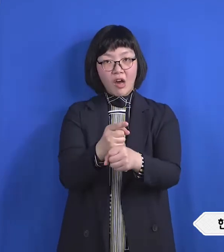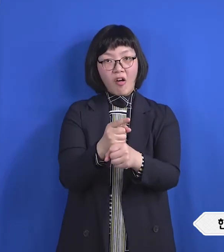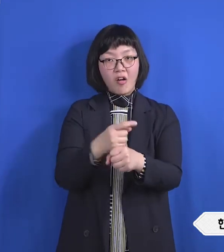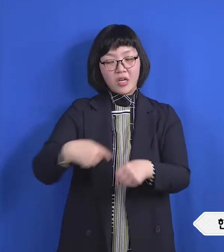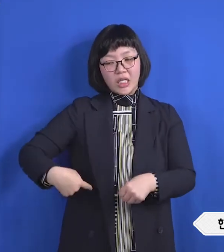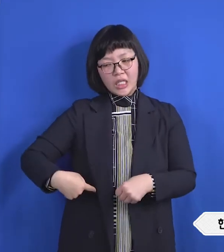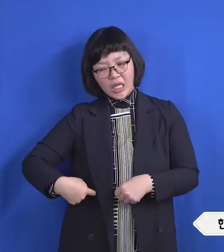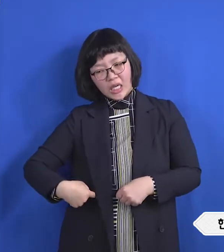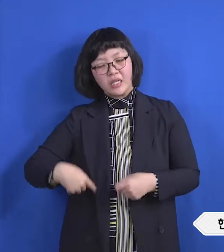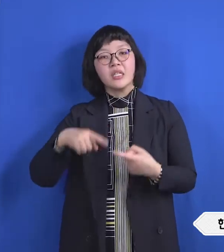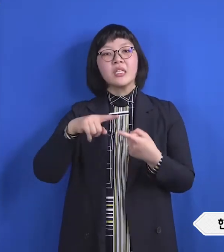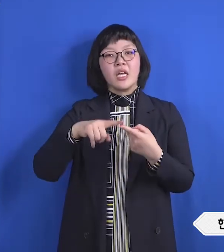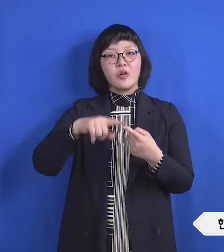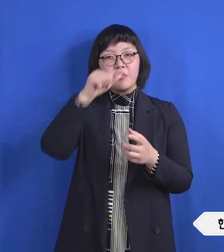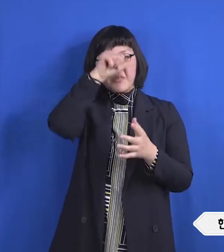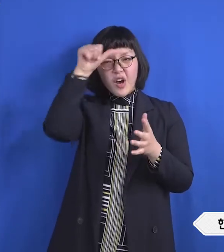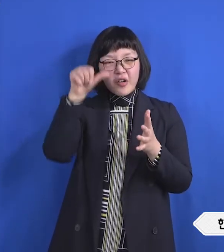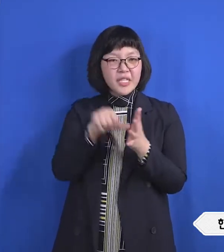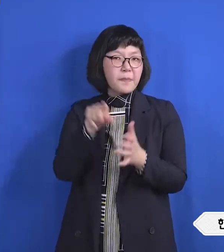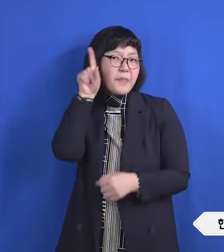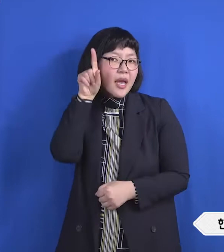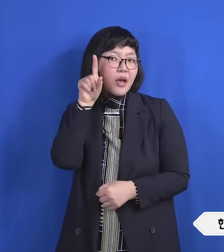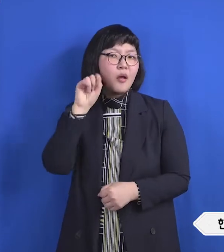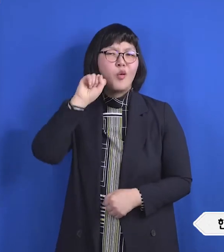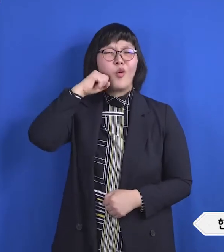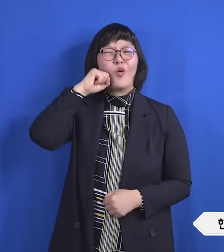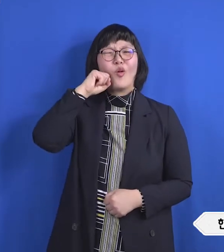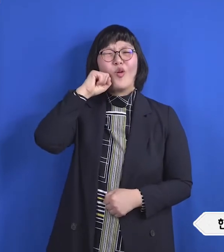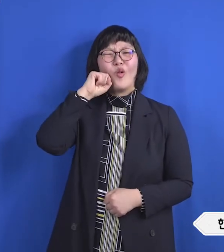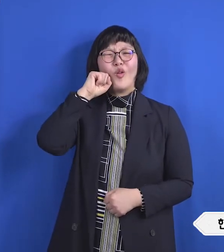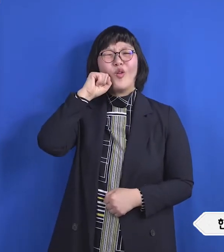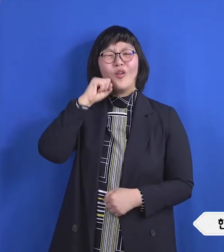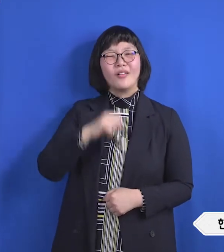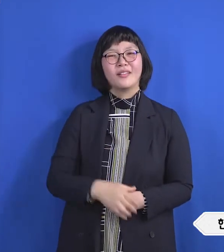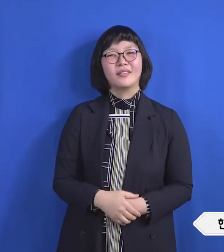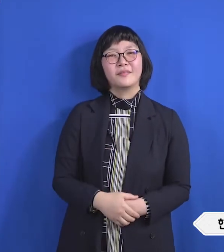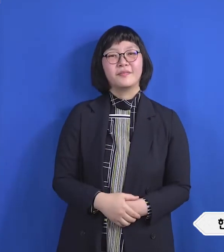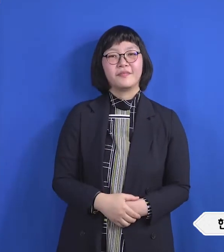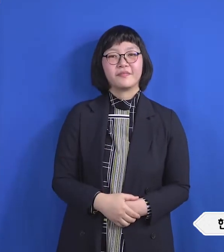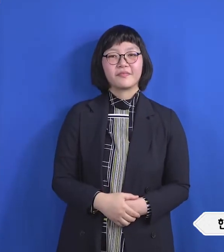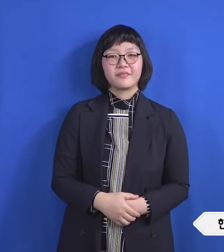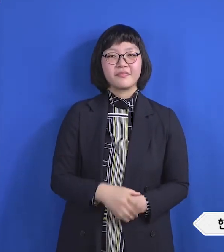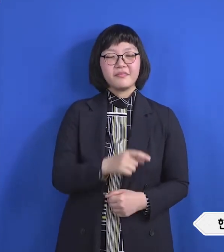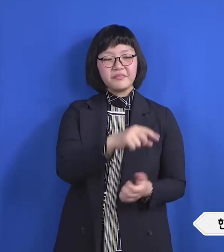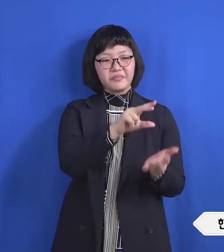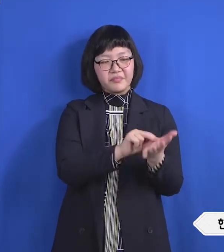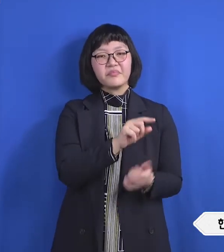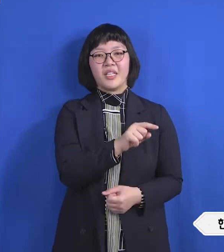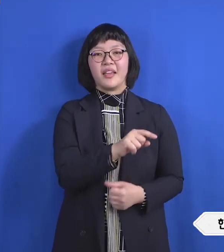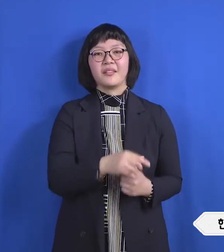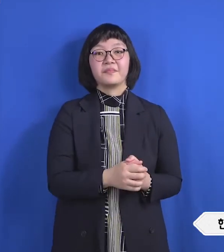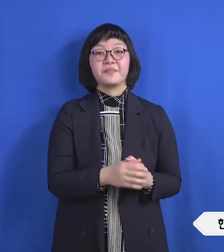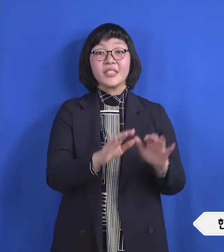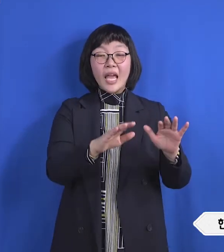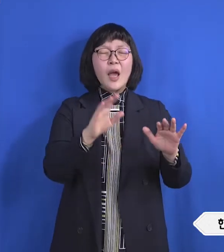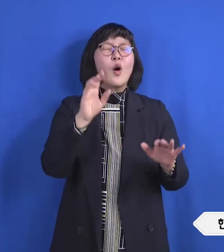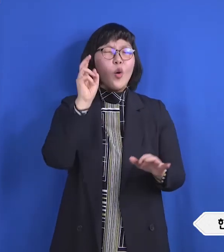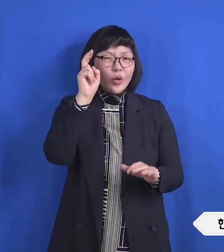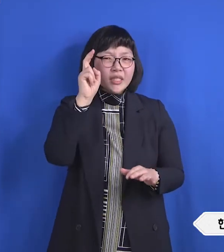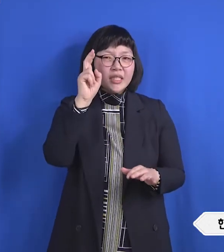법을 평생 살면서 100% 완벽하게 지킬 수 있는 사람이 있겠느냐? 그게 문제지.